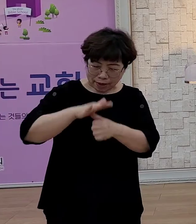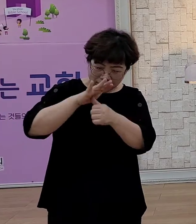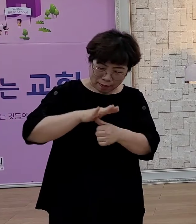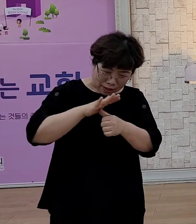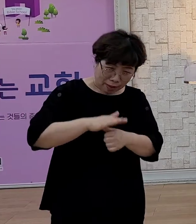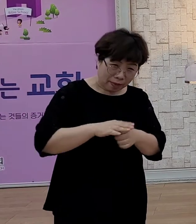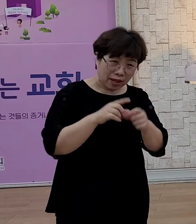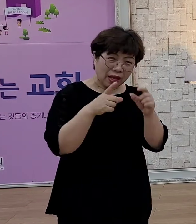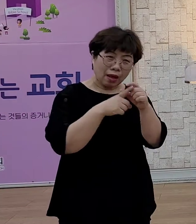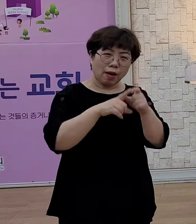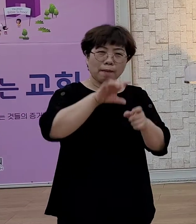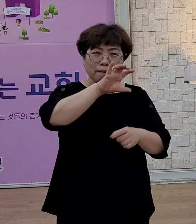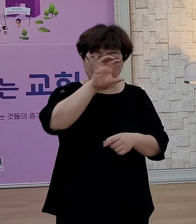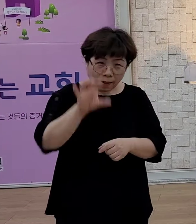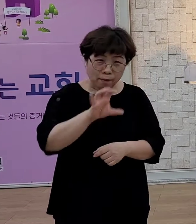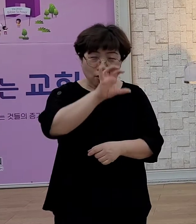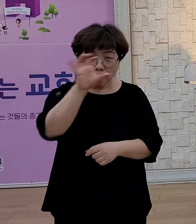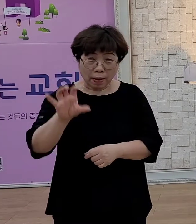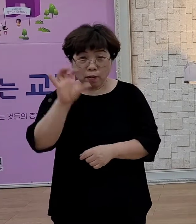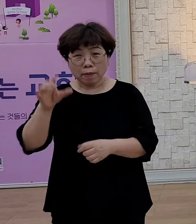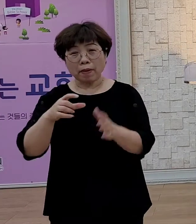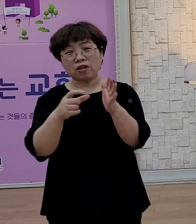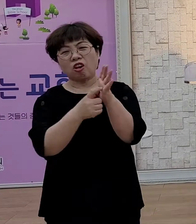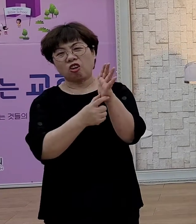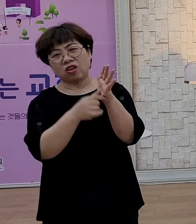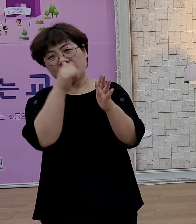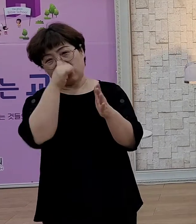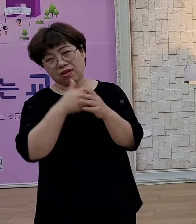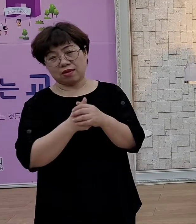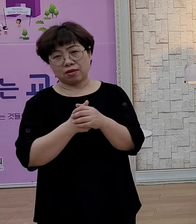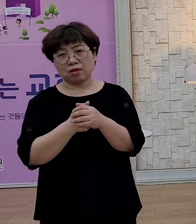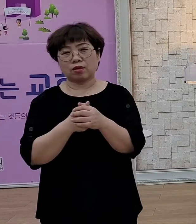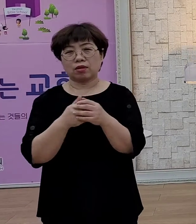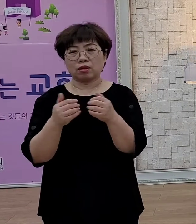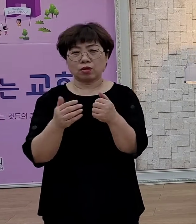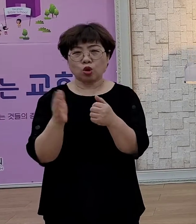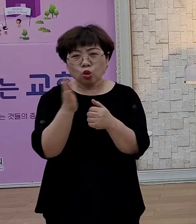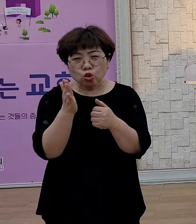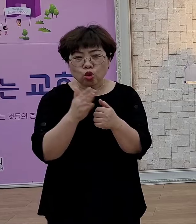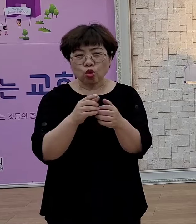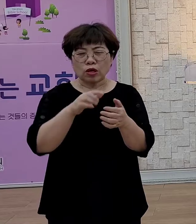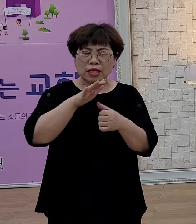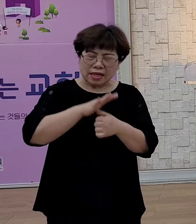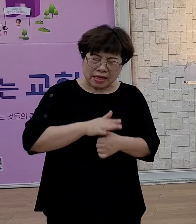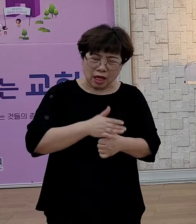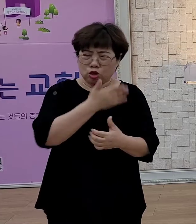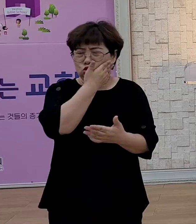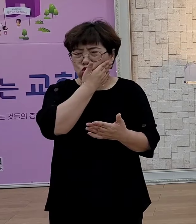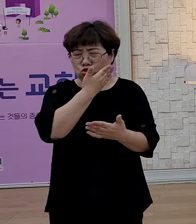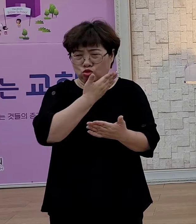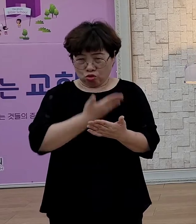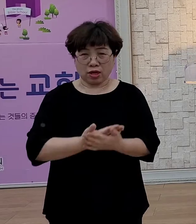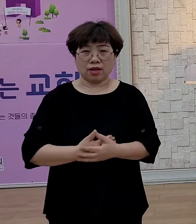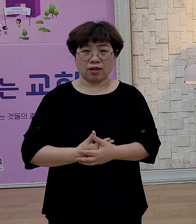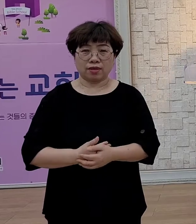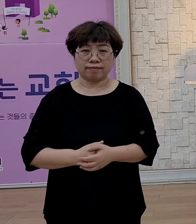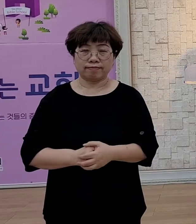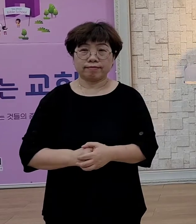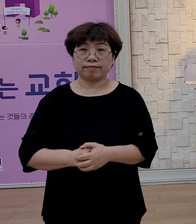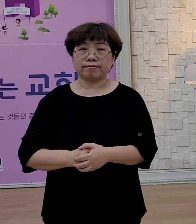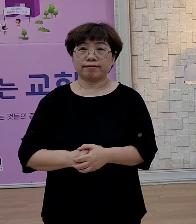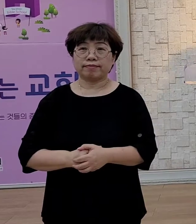인내의 뜻에 두 가지가 있더라고요. 오늘 이 본문에 쓰여진 이 인내의 두 가지의 뜻이 있는데 그게 뭐냐? 여러분 첫